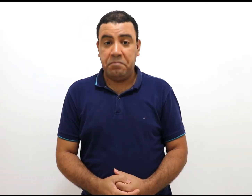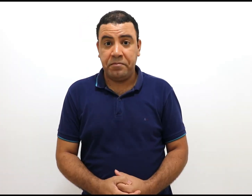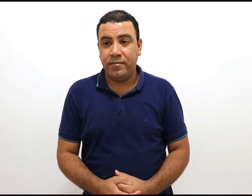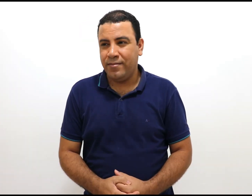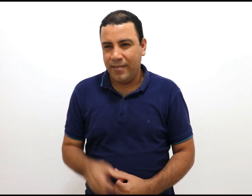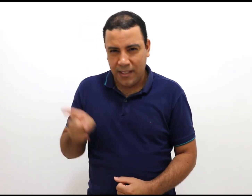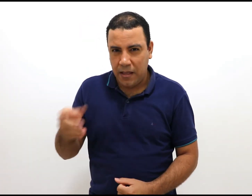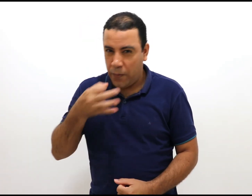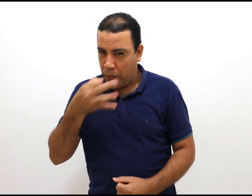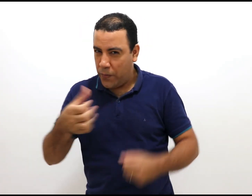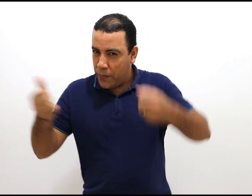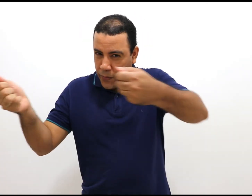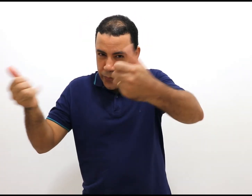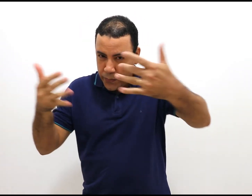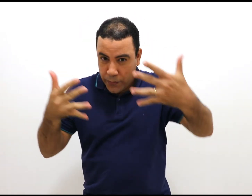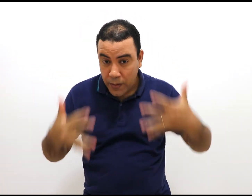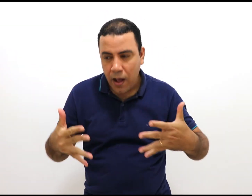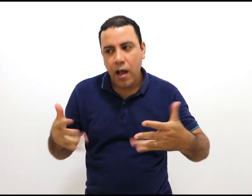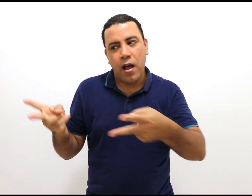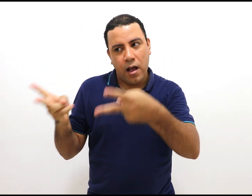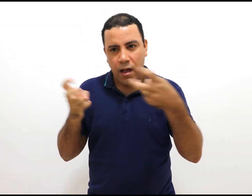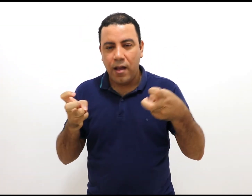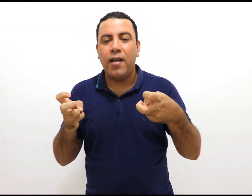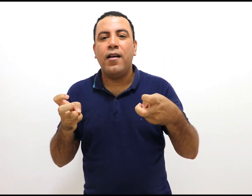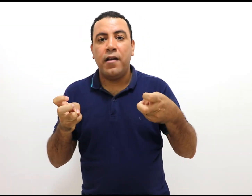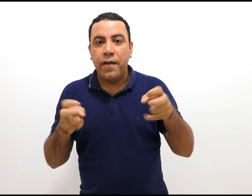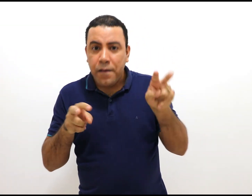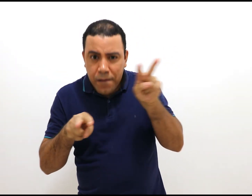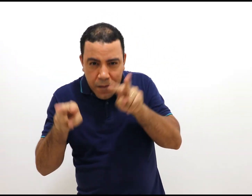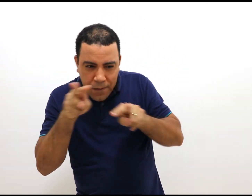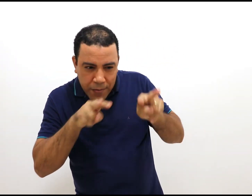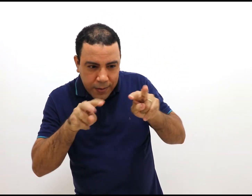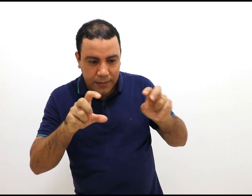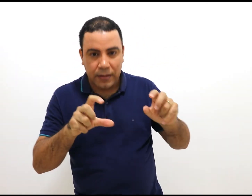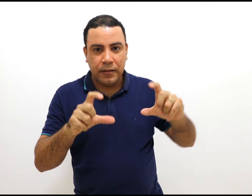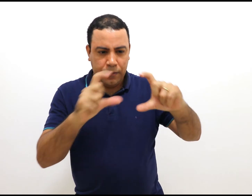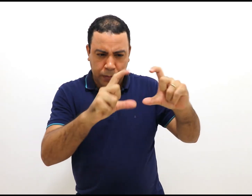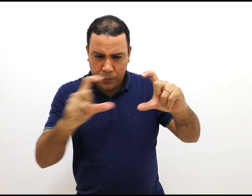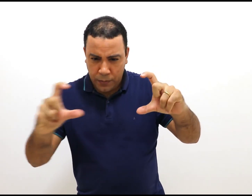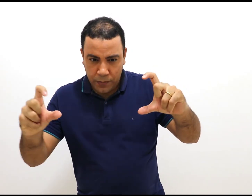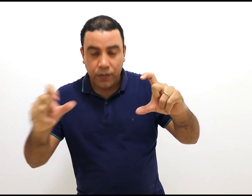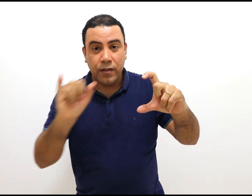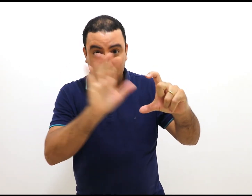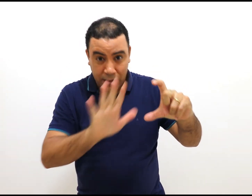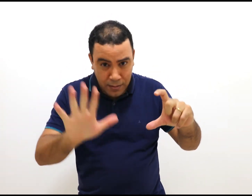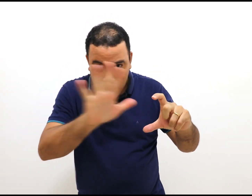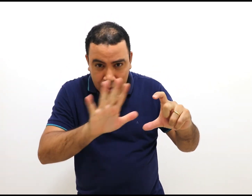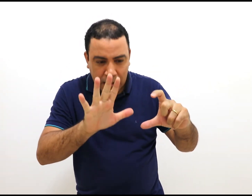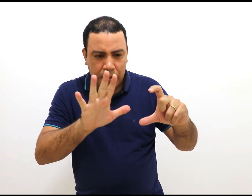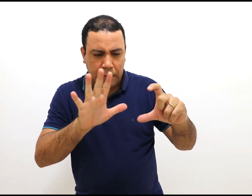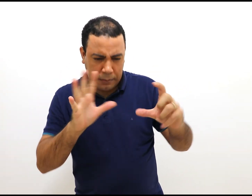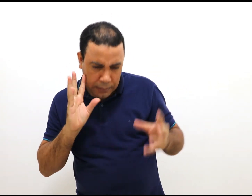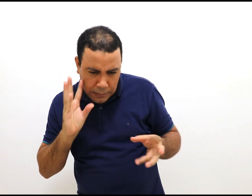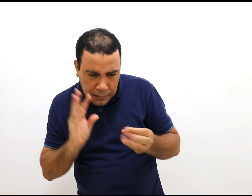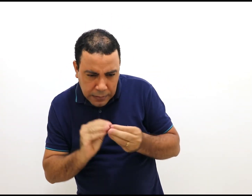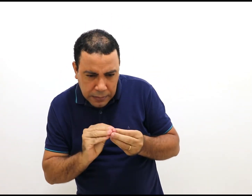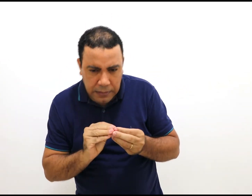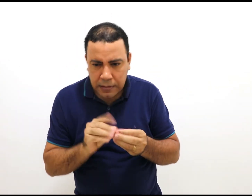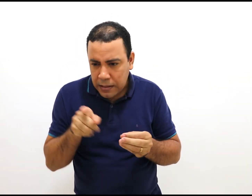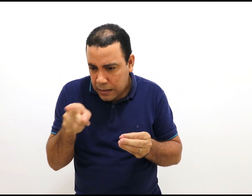Desse comentário, extraímos que a visualidade suscitada pelas imagens são associadas com a